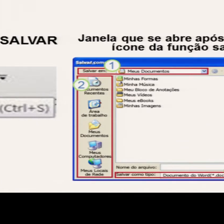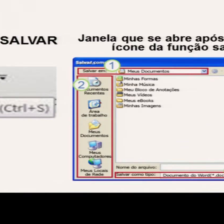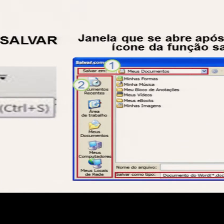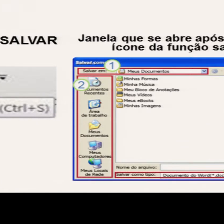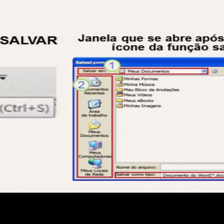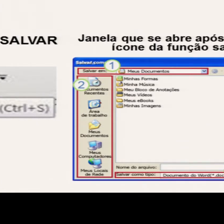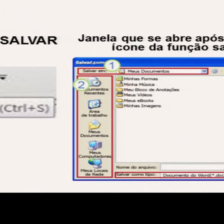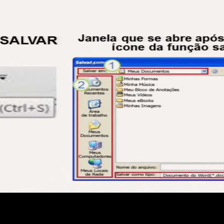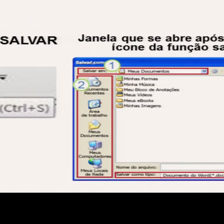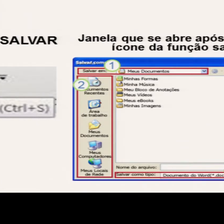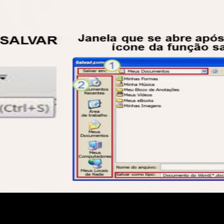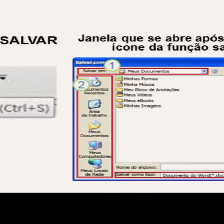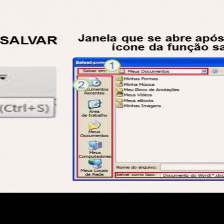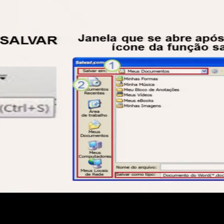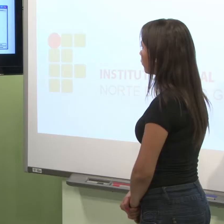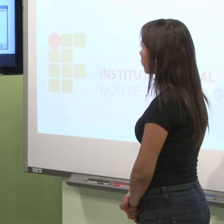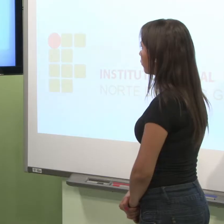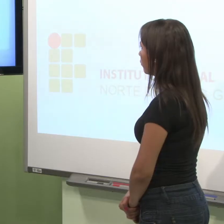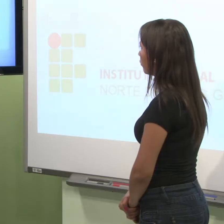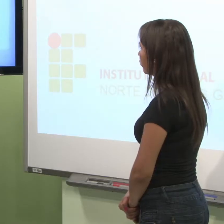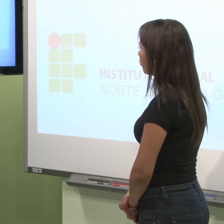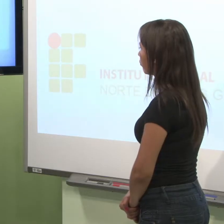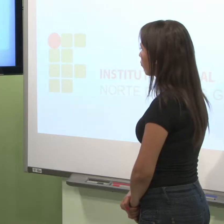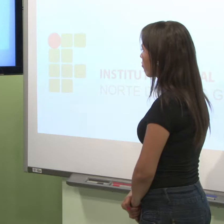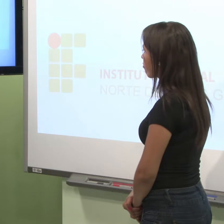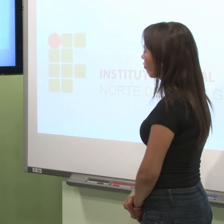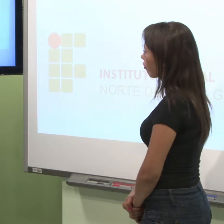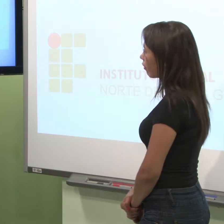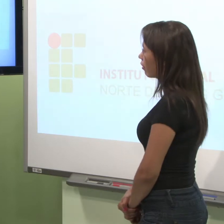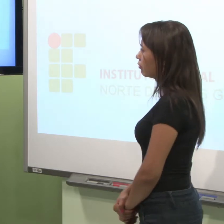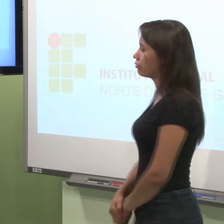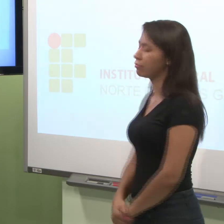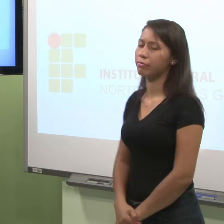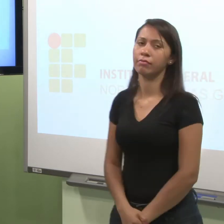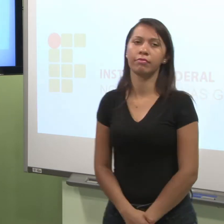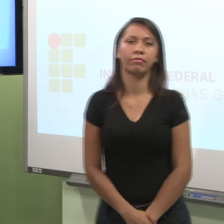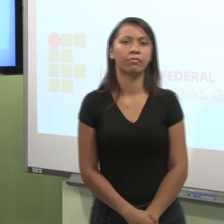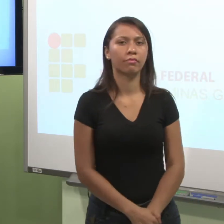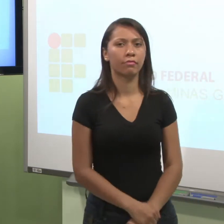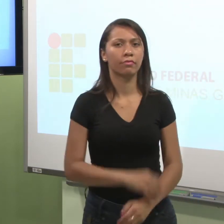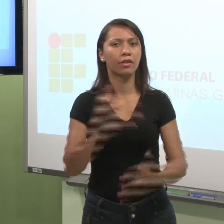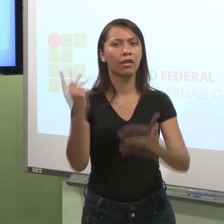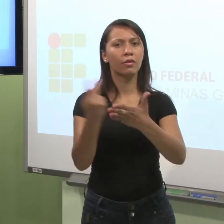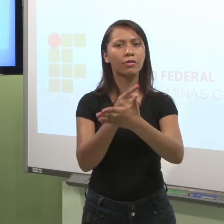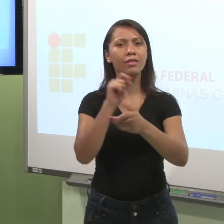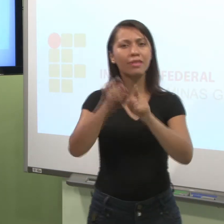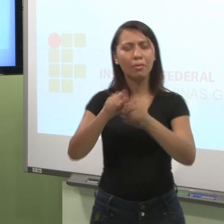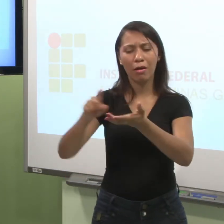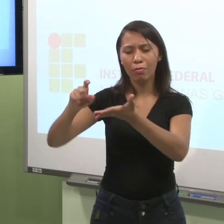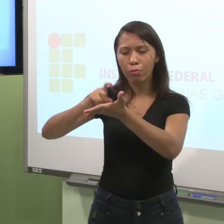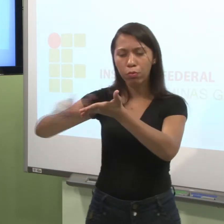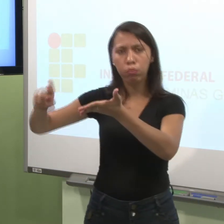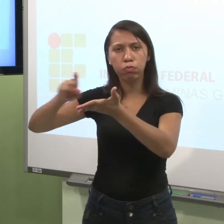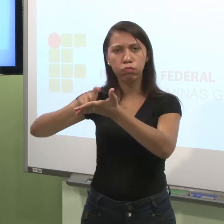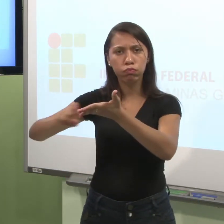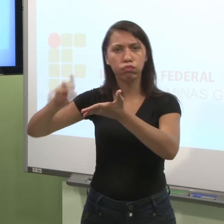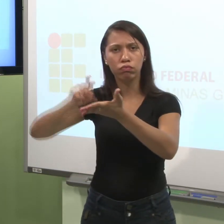Assim salvamos nosso documento. Para imprimir um documento, vocês devem verificar se tem alguma